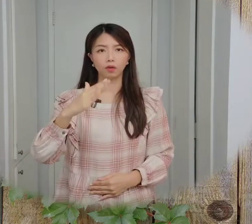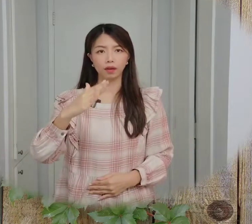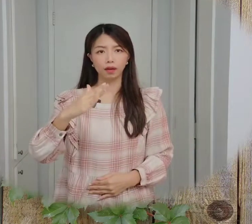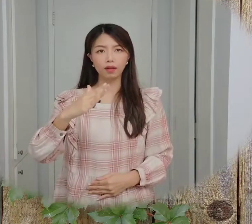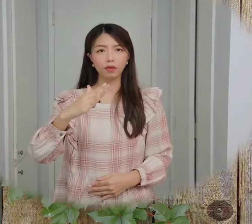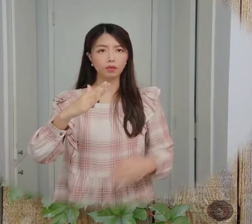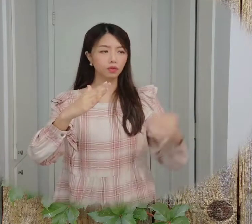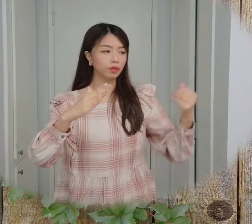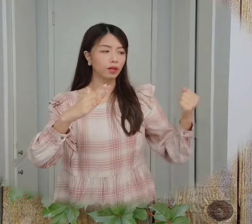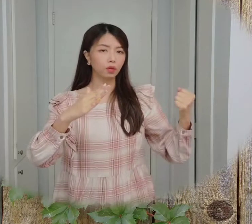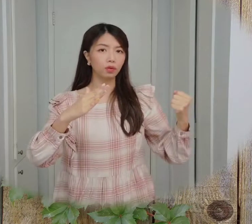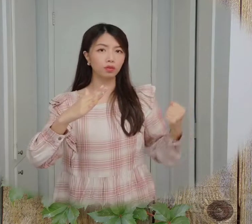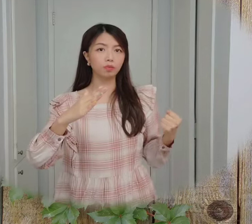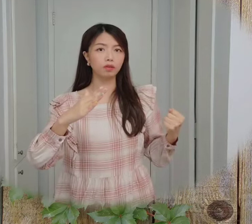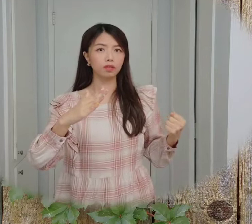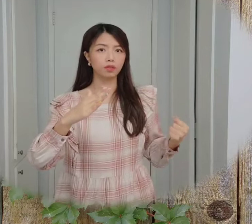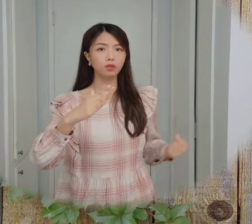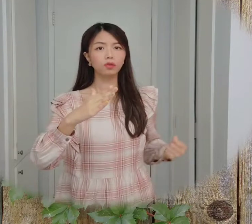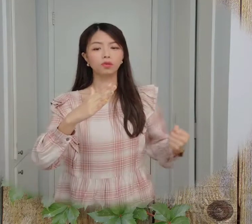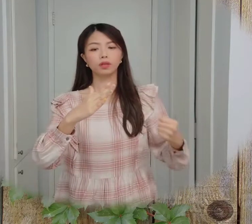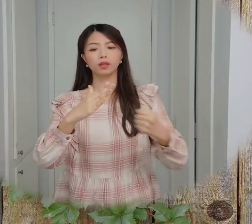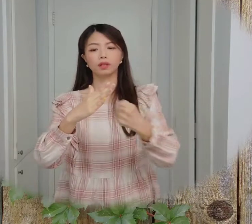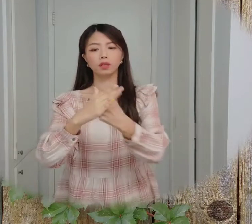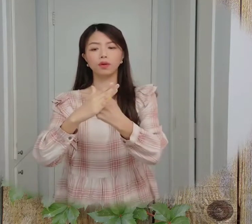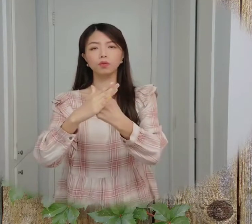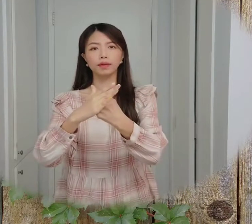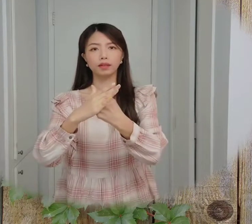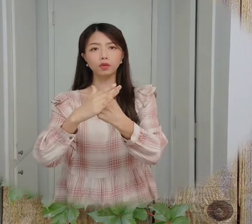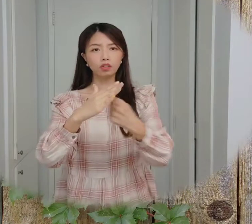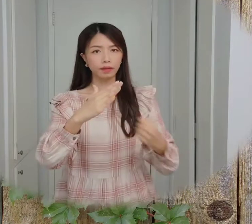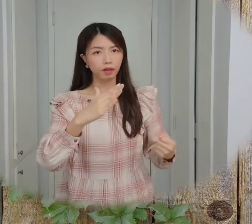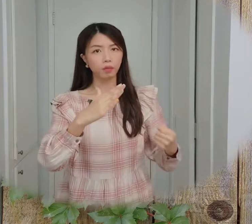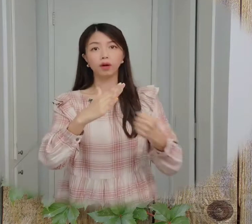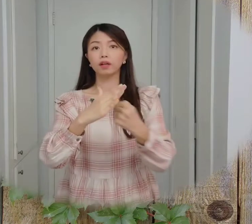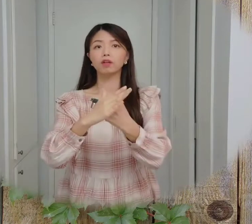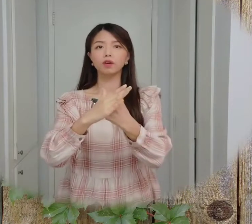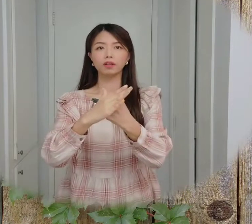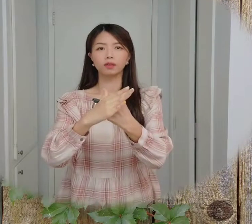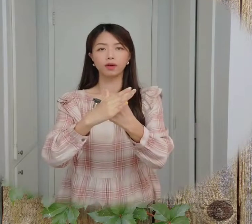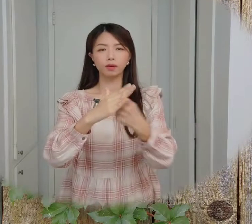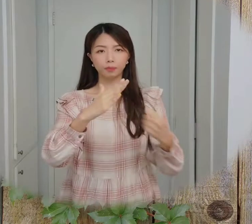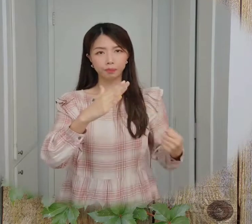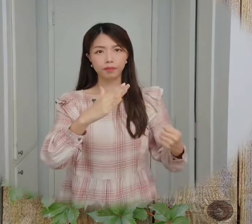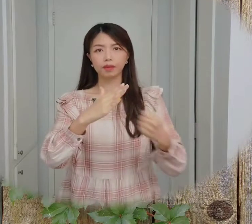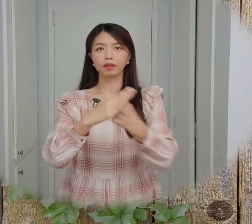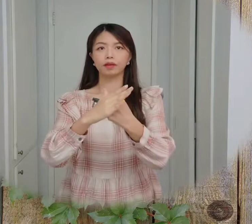약간 이렇게 세워주시고 다른 손은 주먹을 쥐시고 이 왼손바닥에 쳐주시면 돼요. 뭔가 결정하는